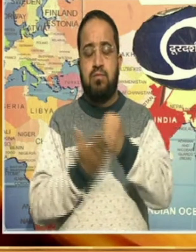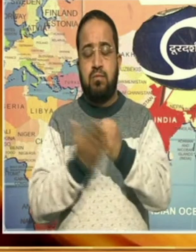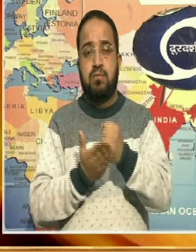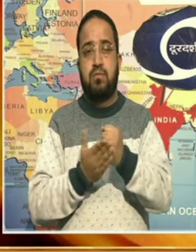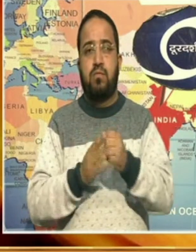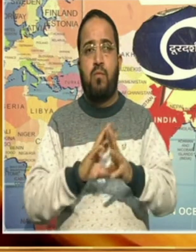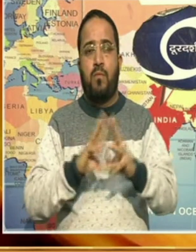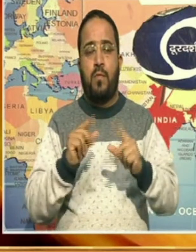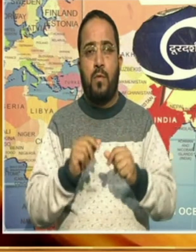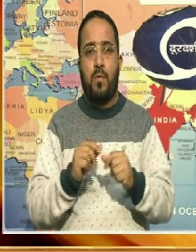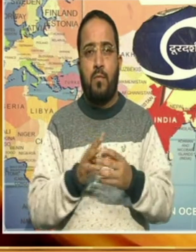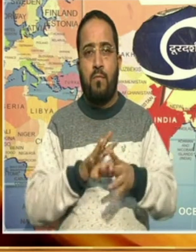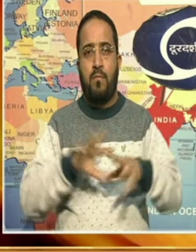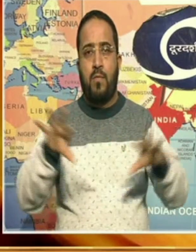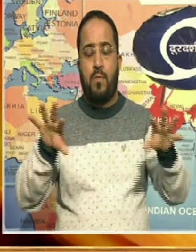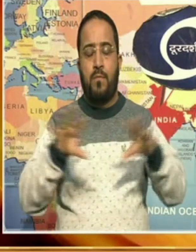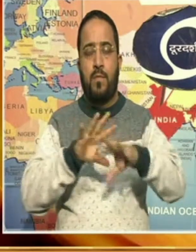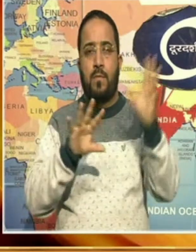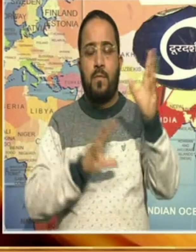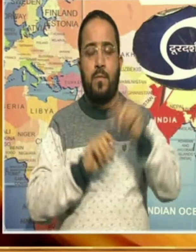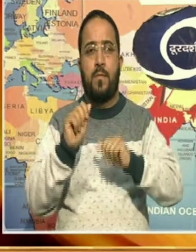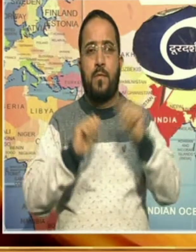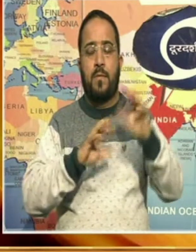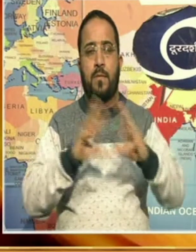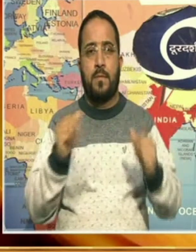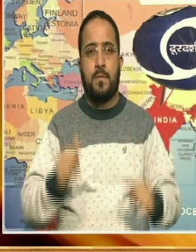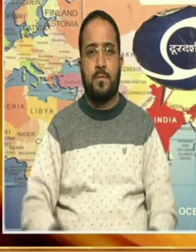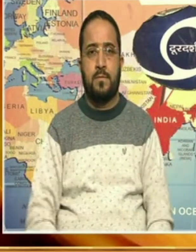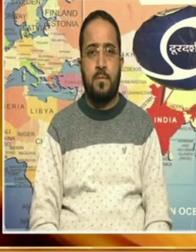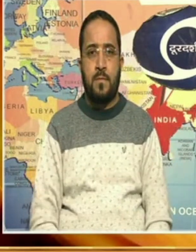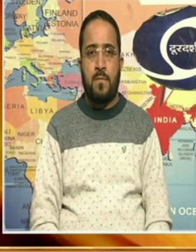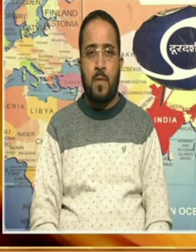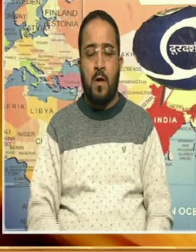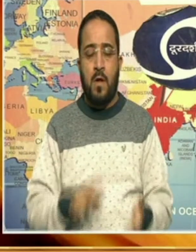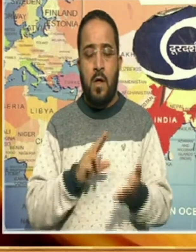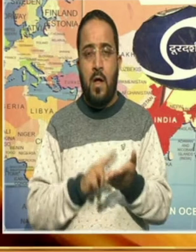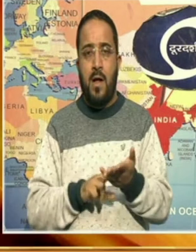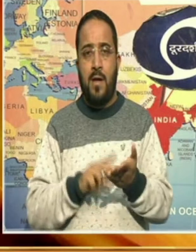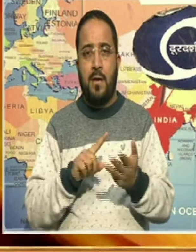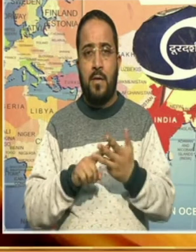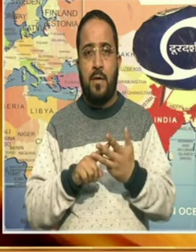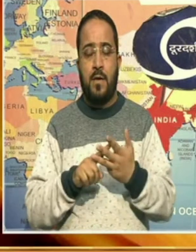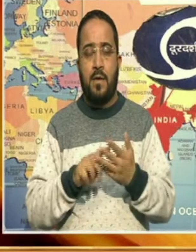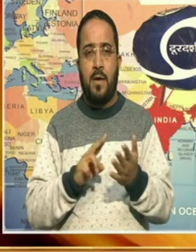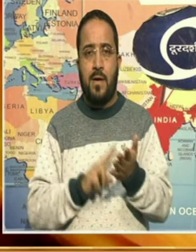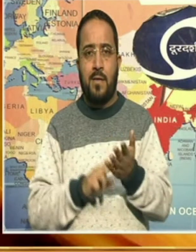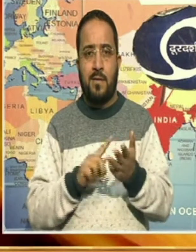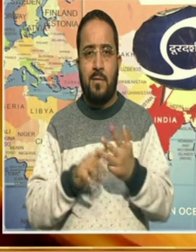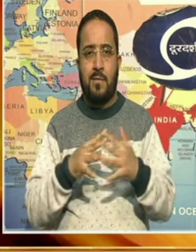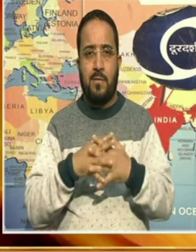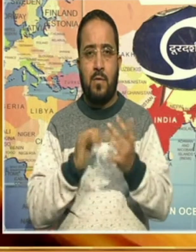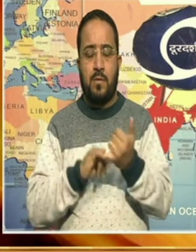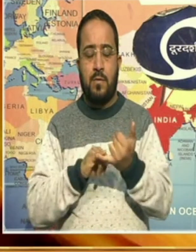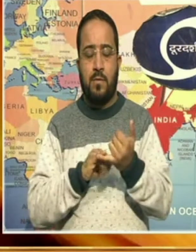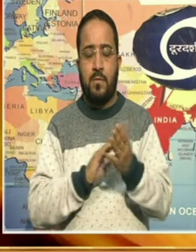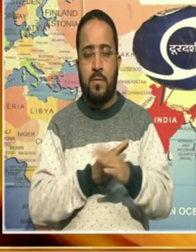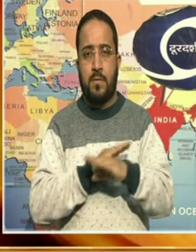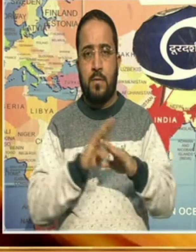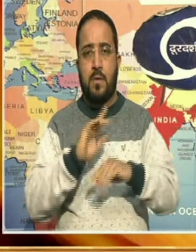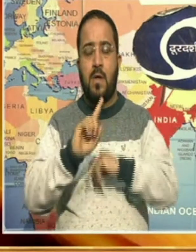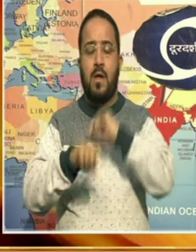ٹھکانے لگایا گیا ناظرین خبروں کے اس خصوصی بلٹن میں